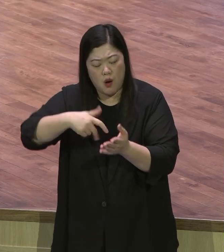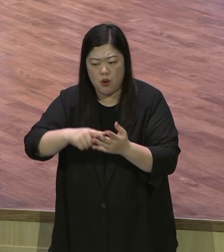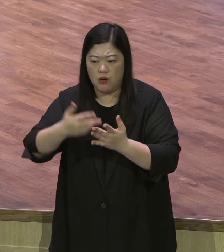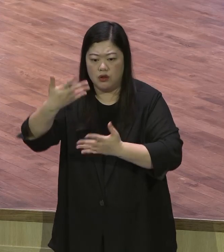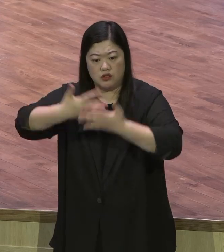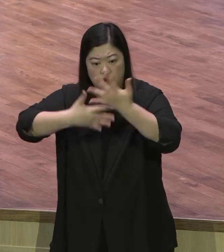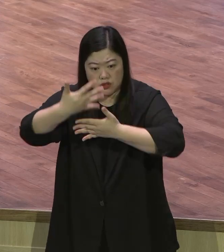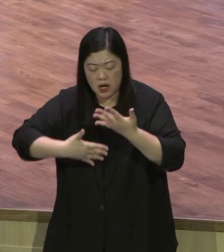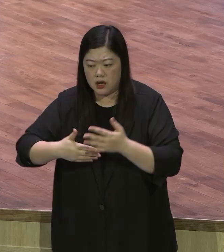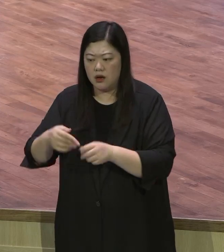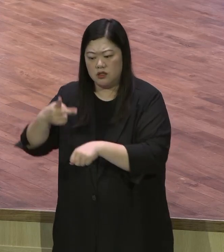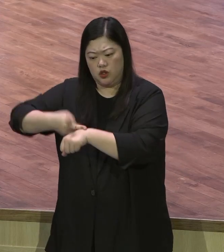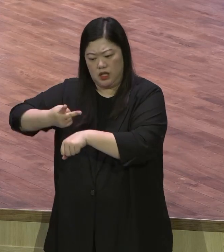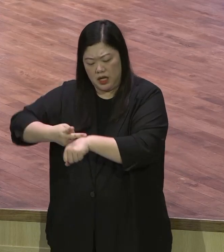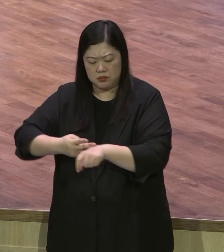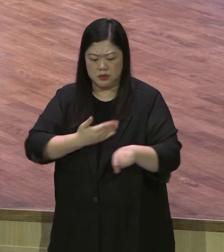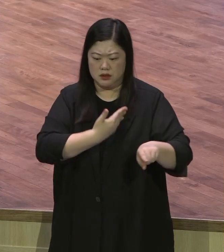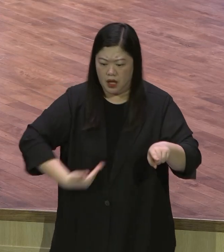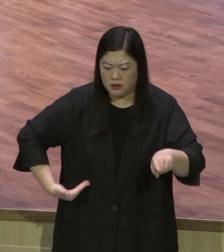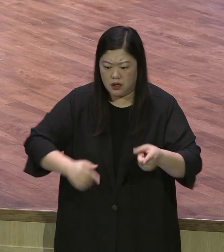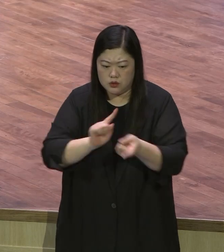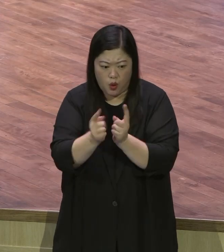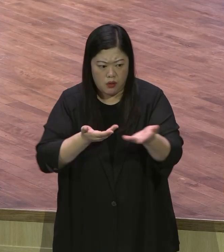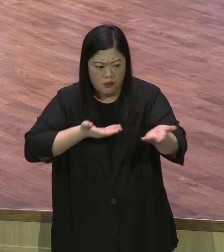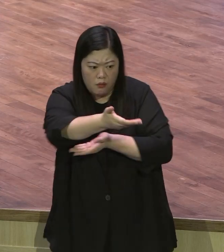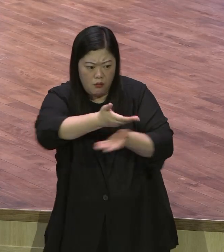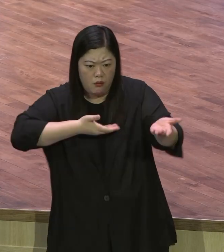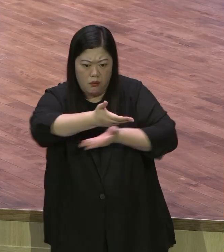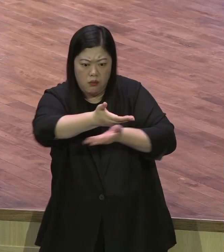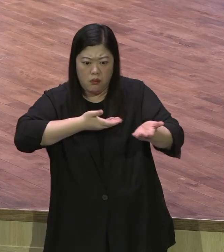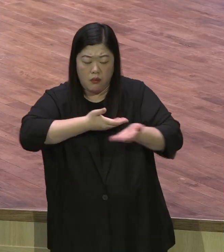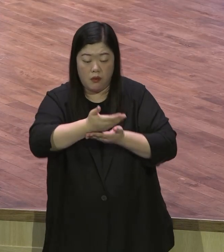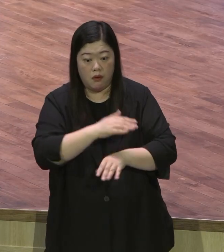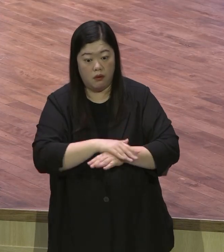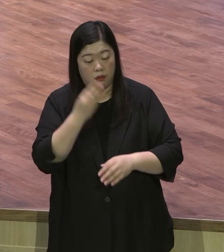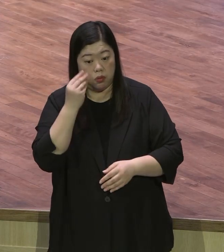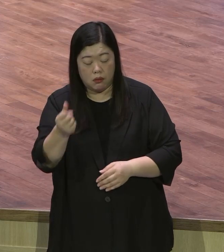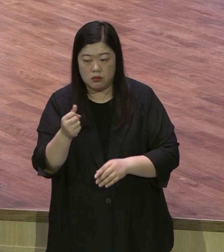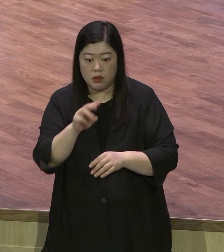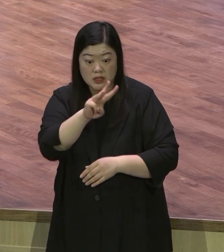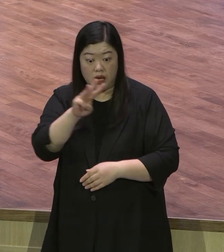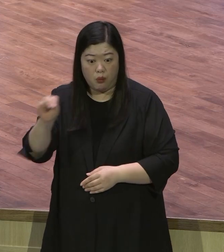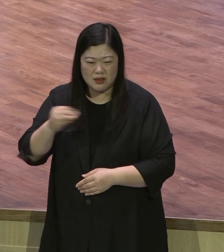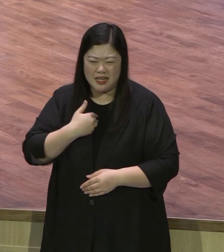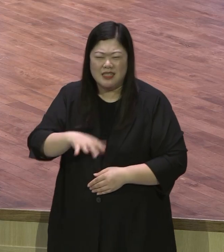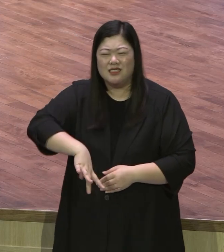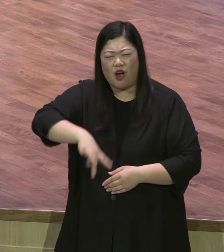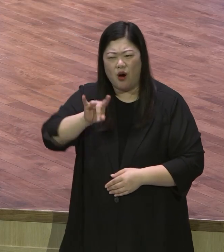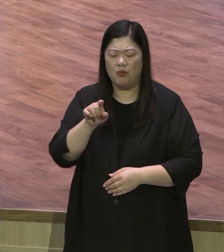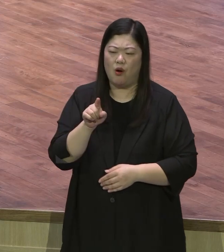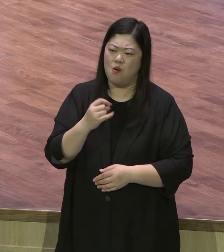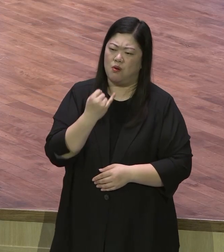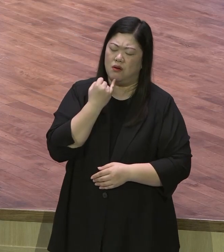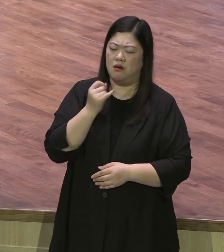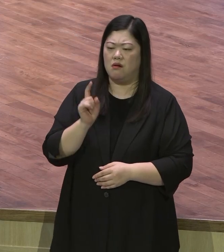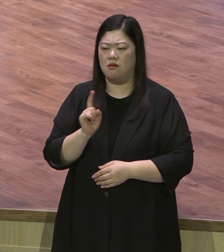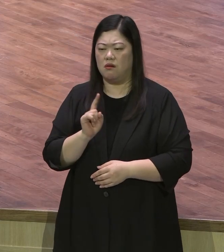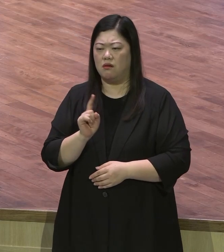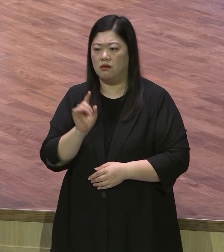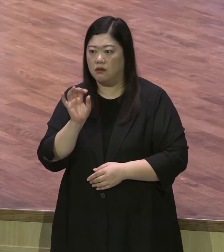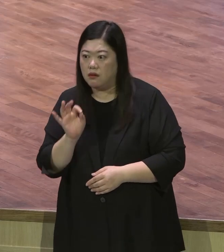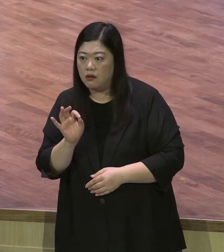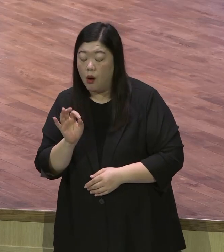분위기가 영적으로 확 흘러갈 때 되어지는 건데, 이것이 지금 되어지고 있단 말이에요. 우리 교회가 이게 보통이라. 그래서 지금 부서 이 말을 위해서도